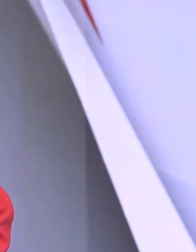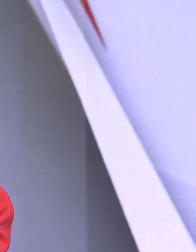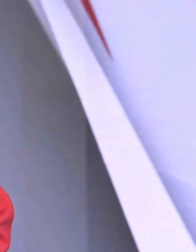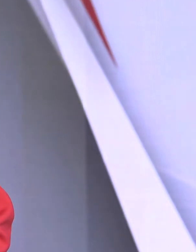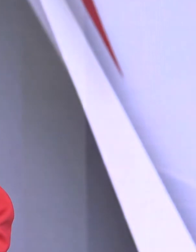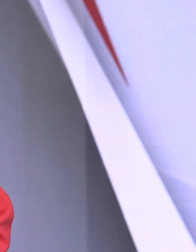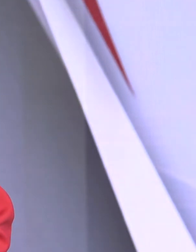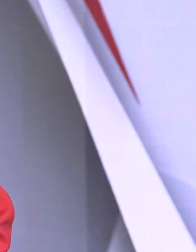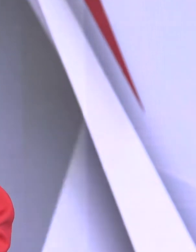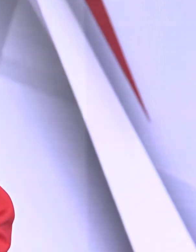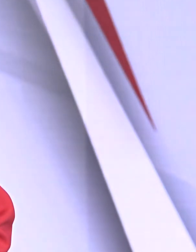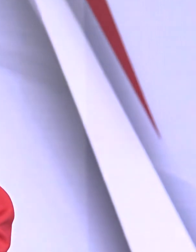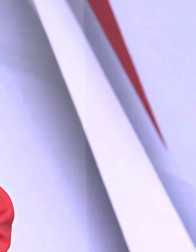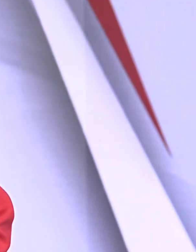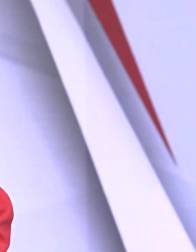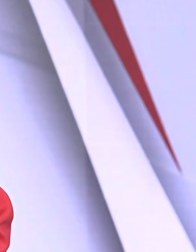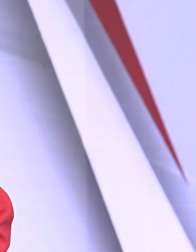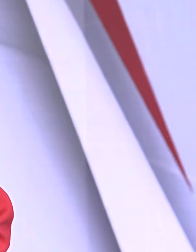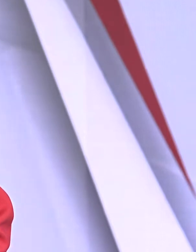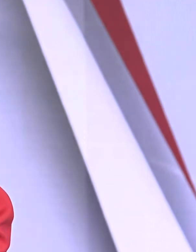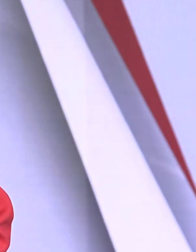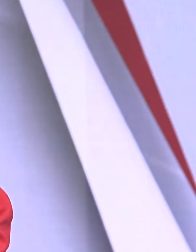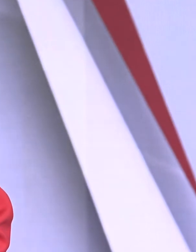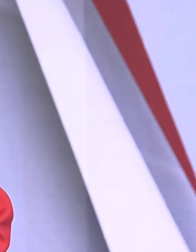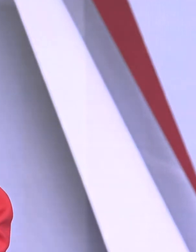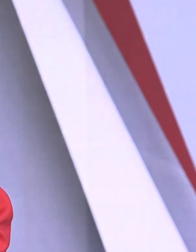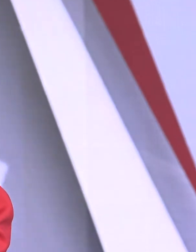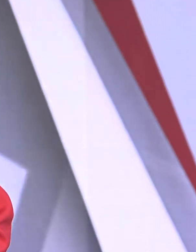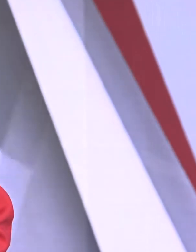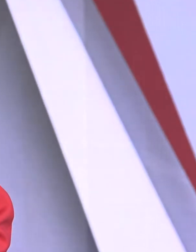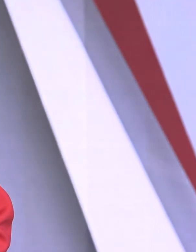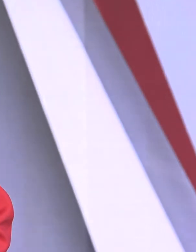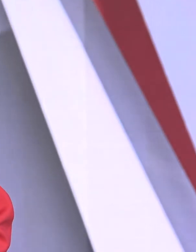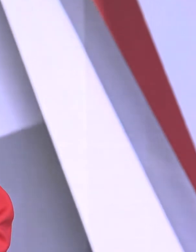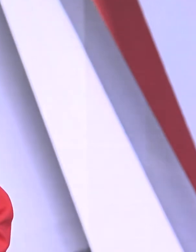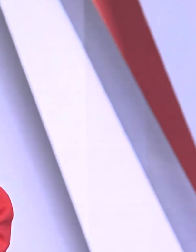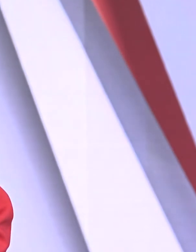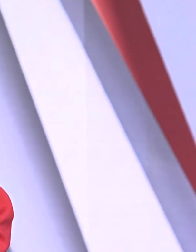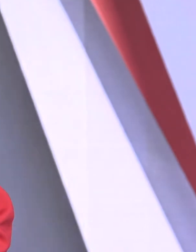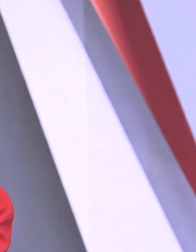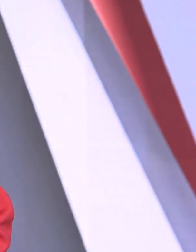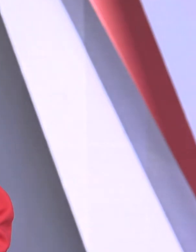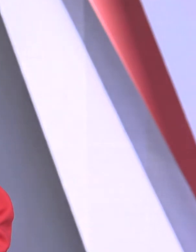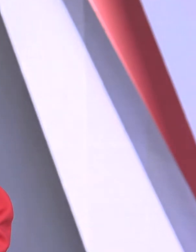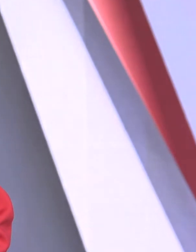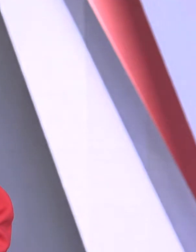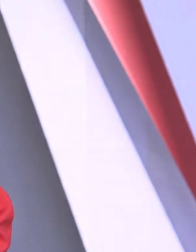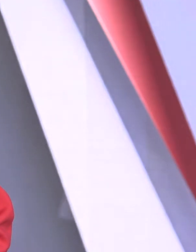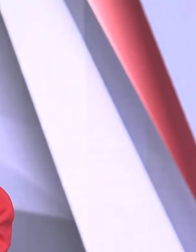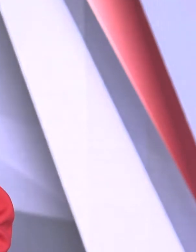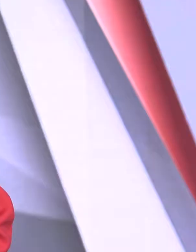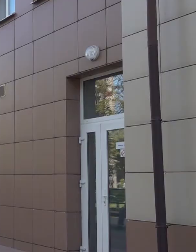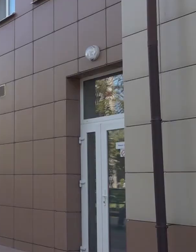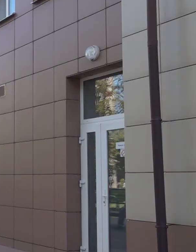Національна служба здоров'я витратила більше 2,5 мільярдів гривень на збільшення виплат медикам України у вересні